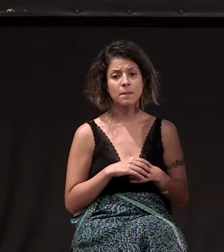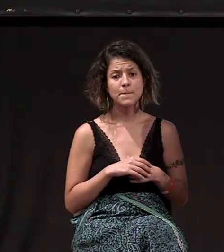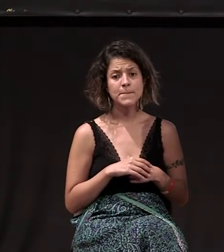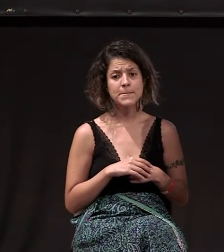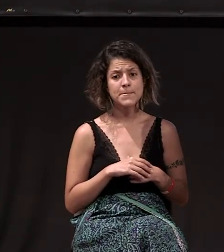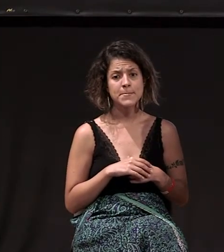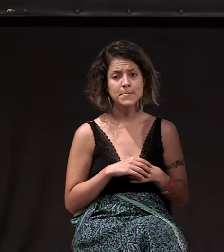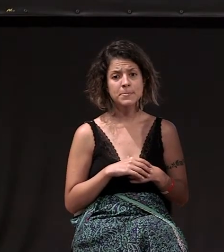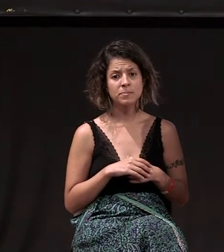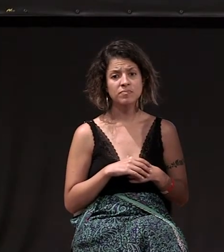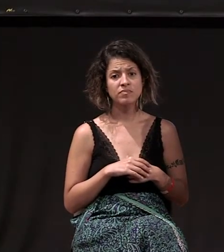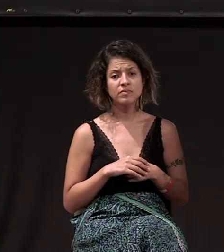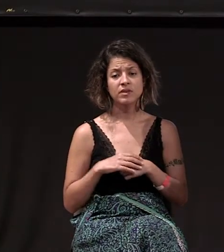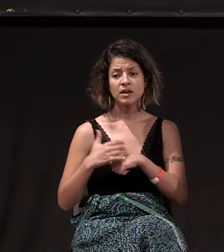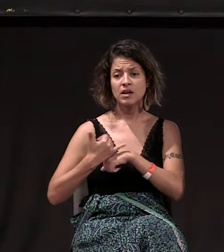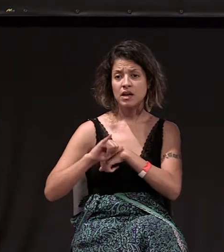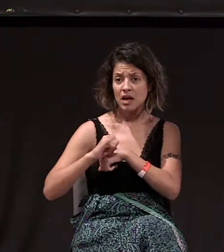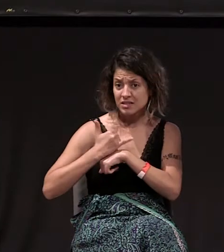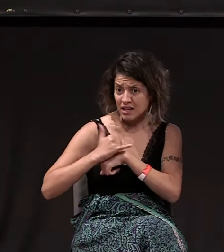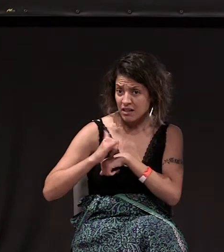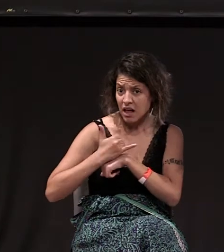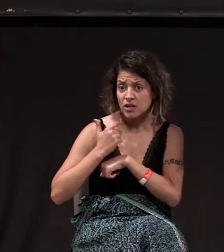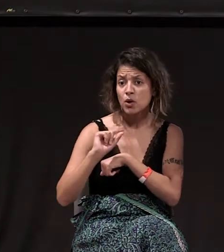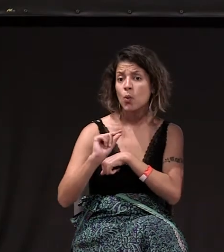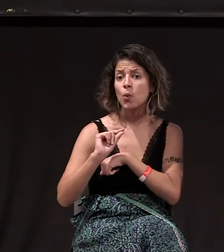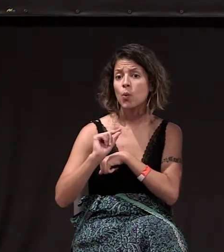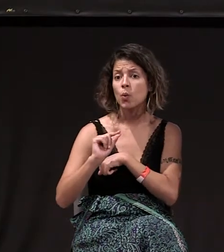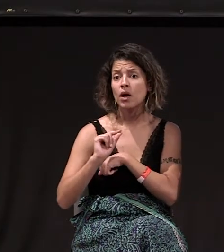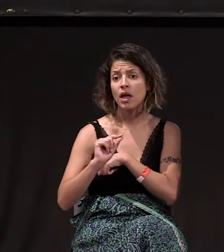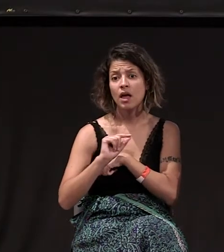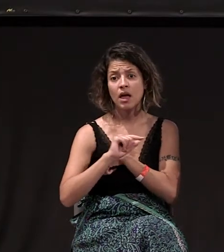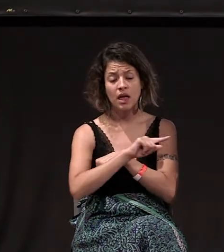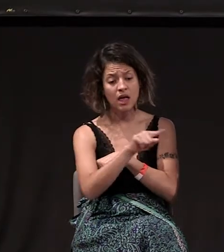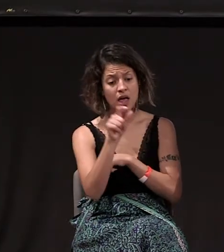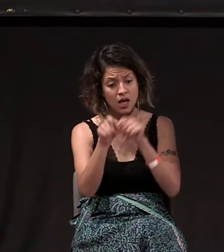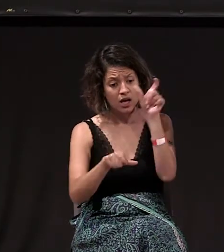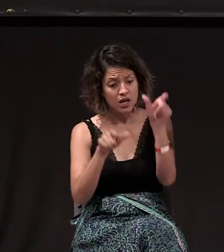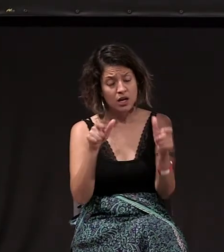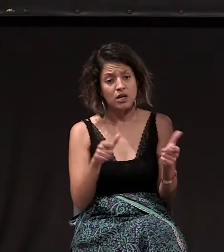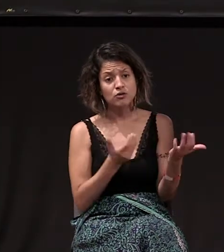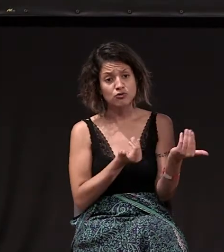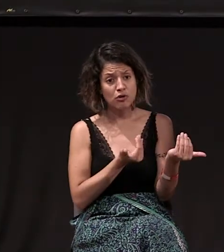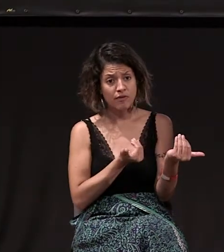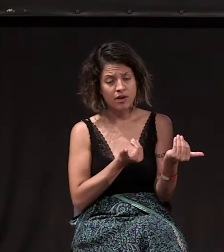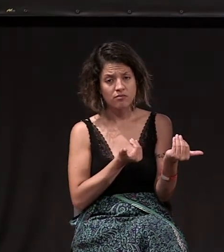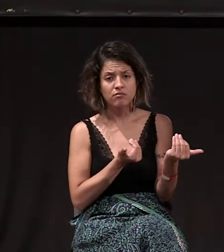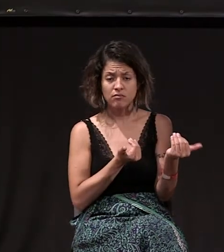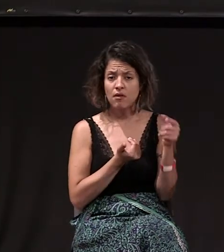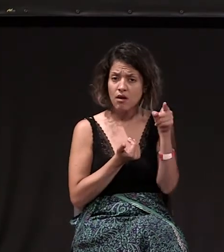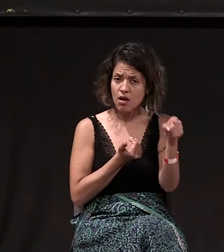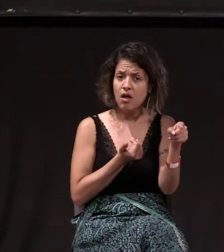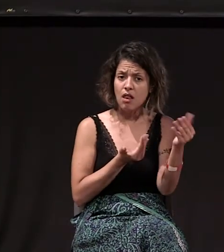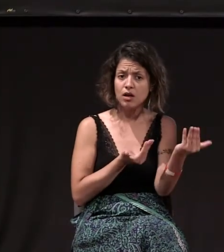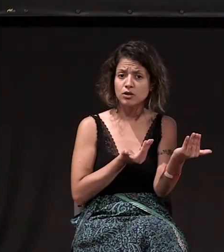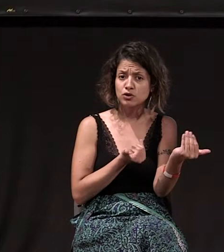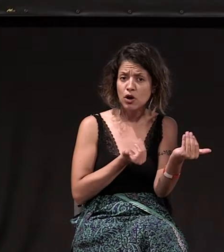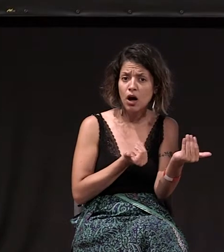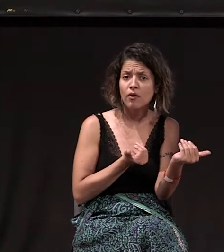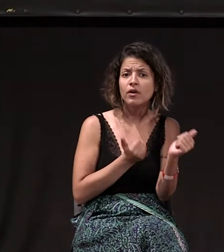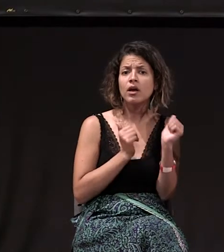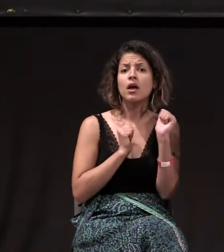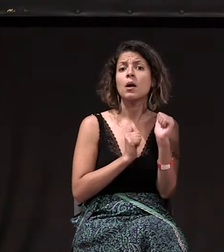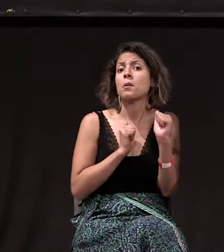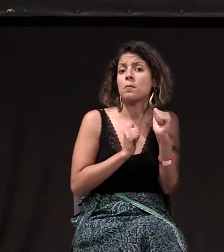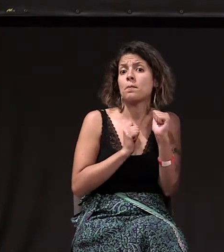a estratégia que a gente tem de capacitar jovens é exatamente porque uma jovem pode muito